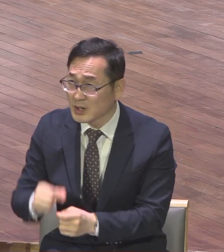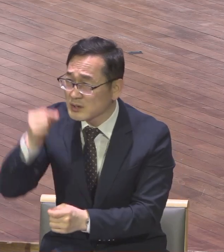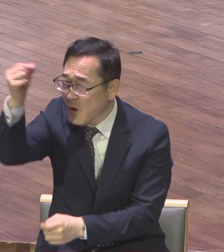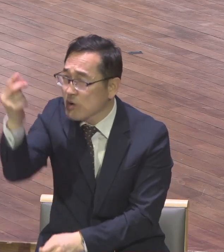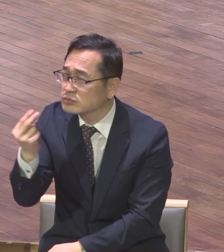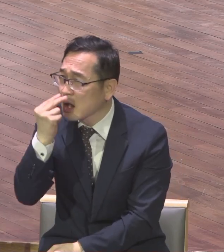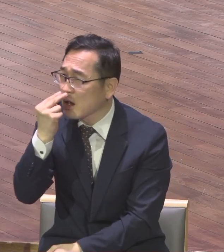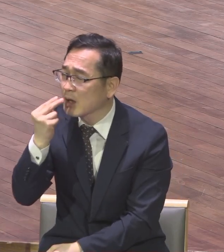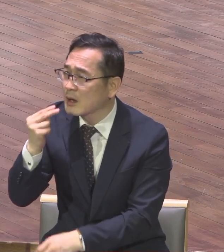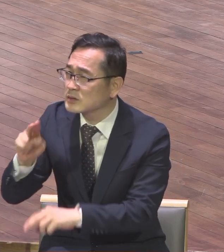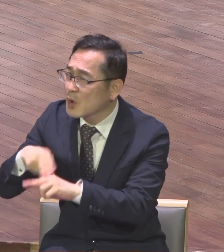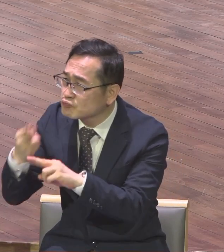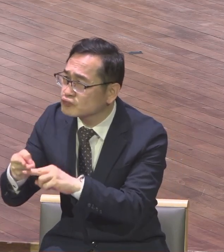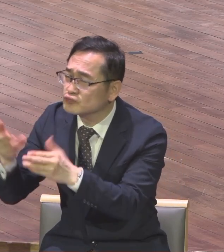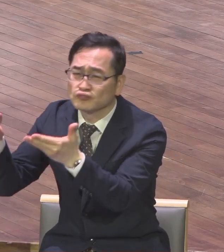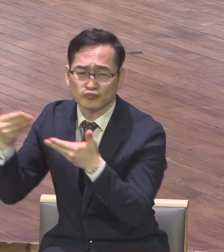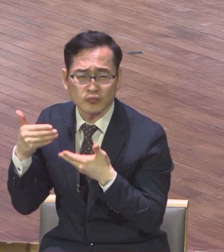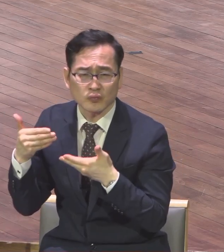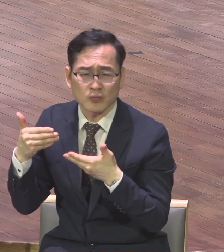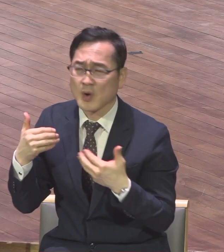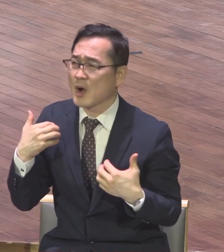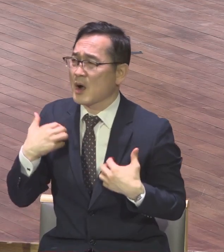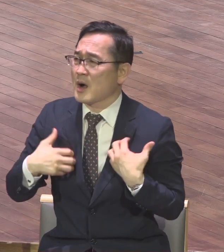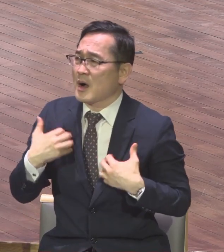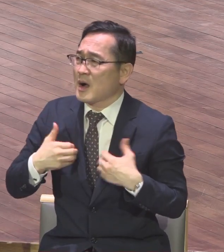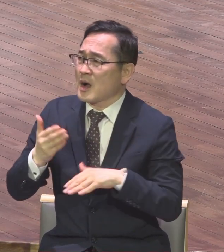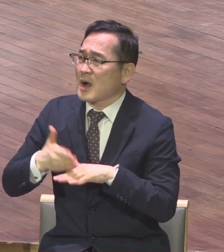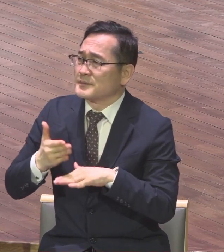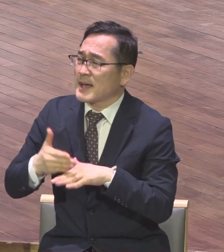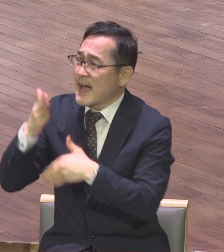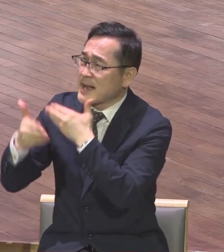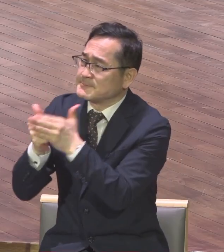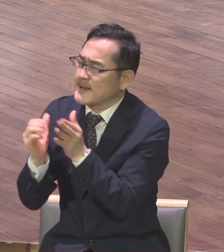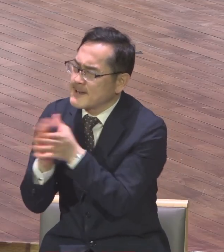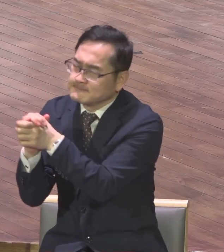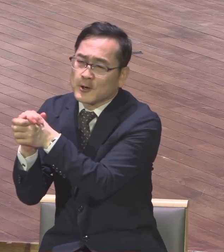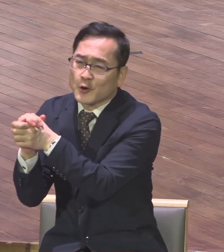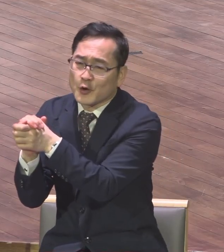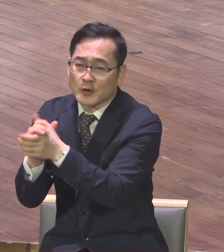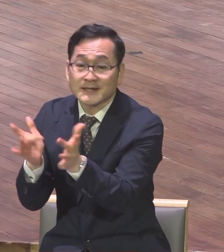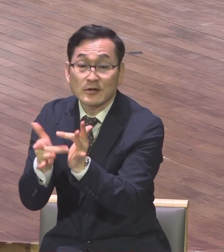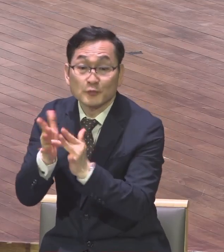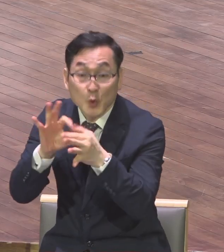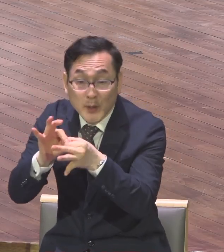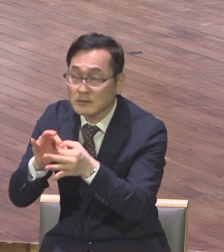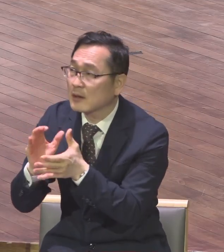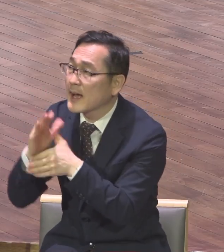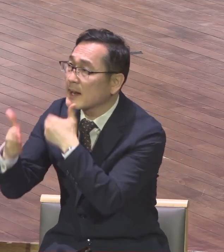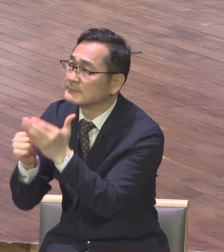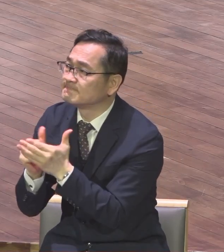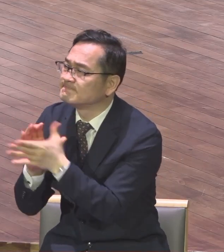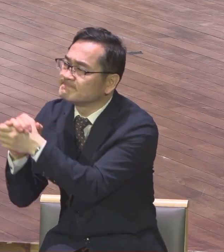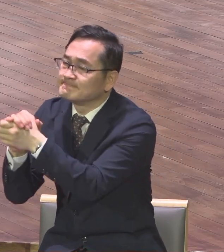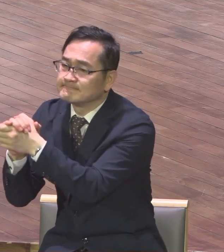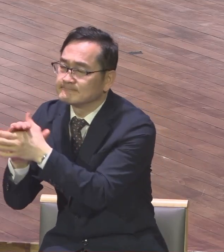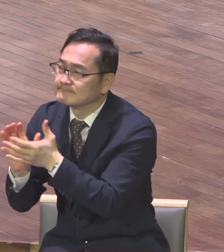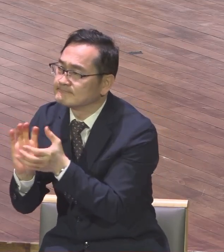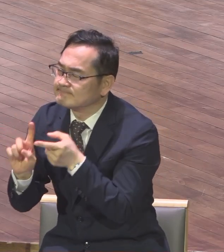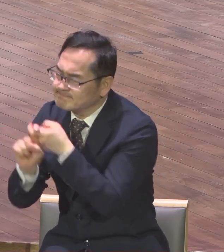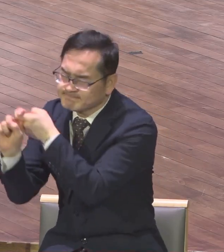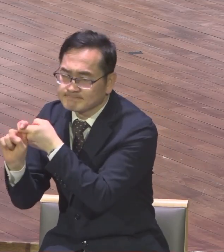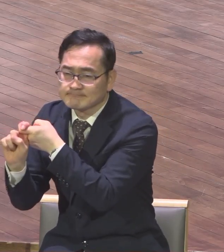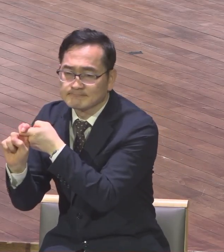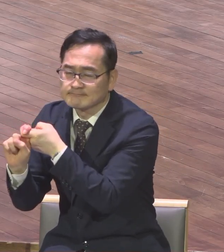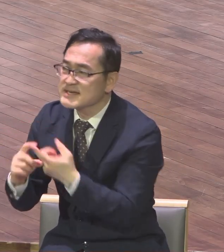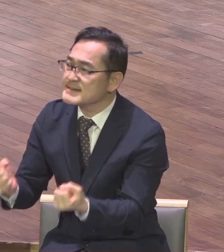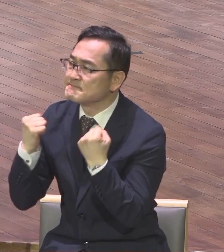들어왔잖아요. 우리가 하나님과 화목하게 되어가지고 기쁨과 감사함으로 새로운 피조물의 삶을 살 수 있는